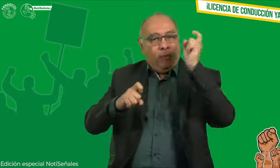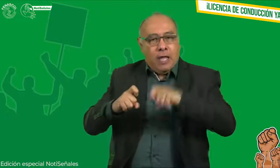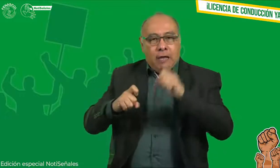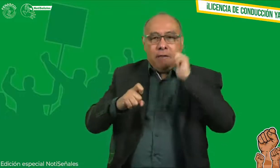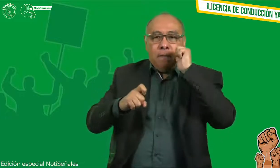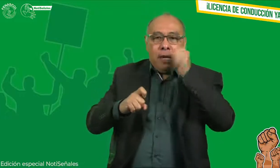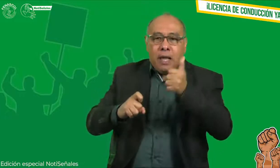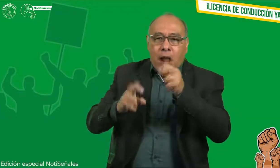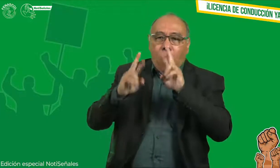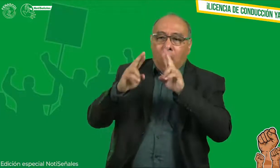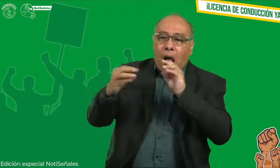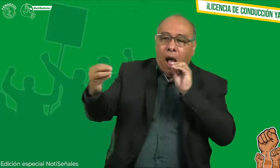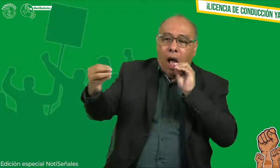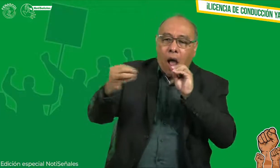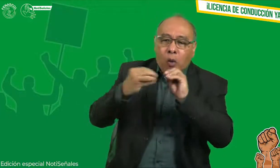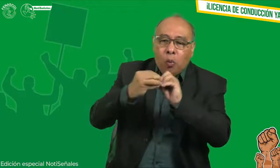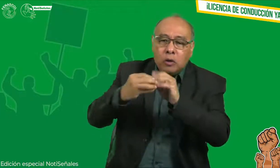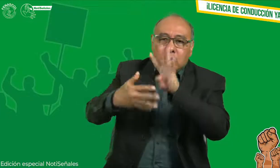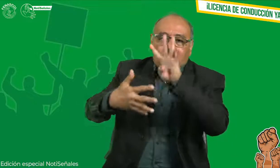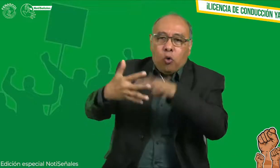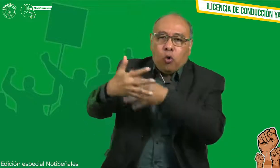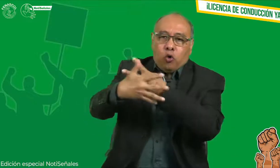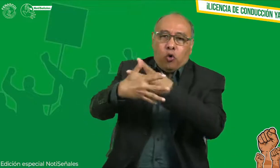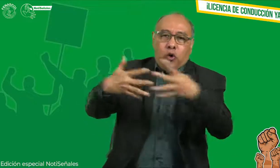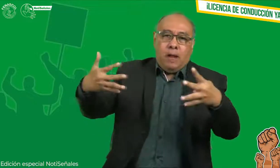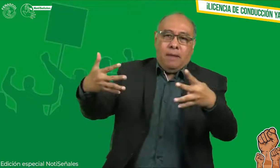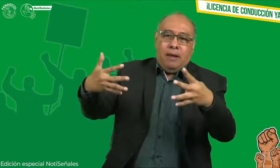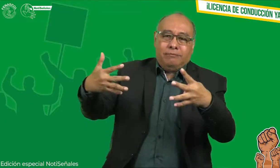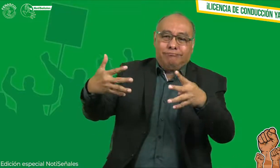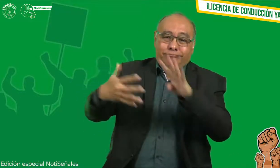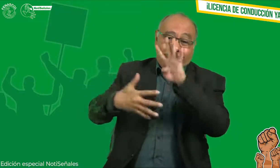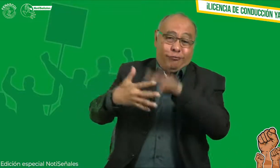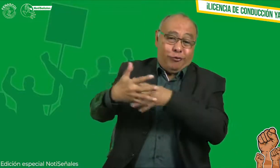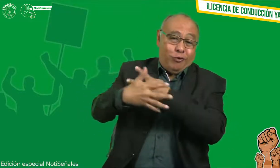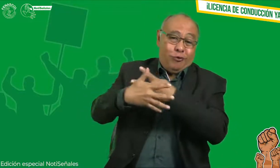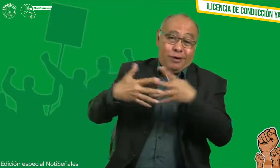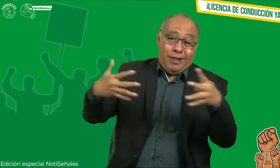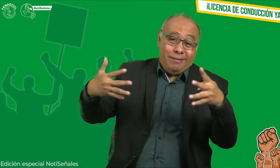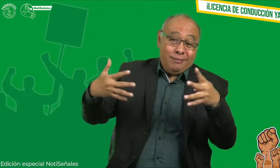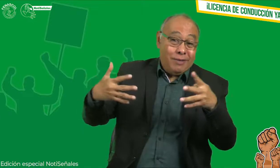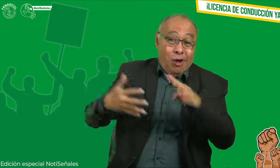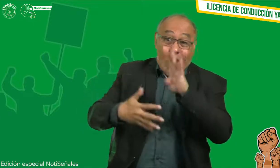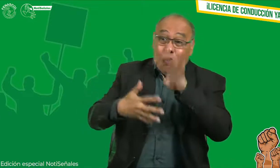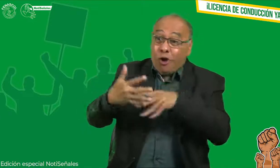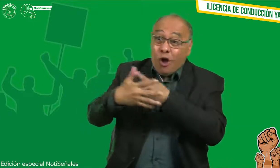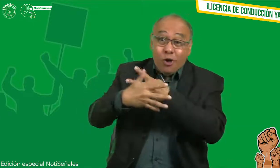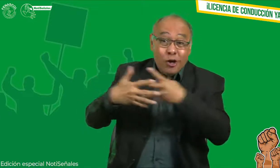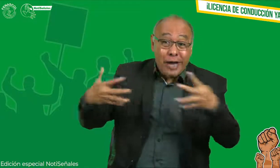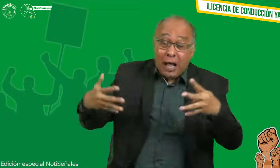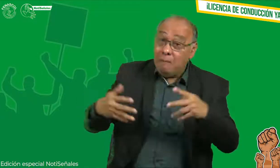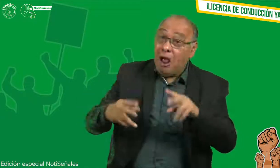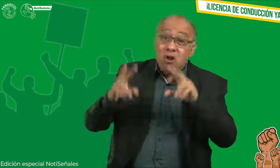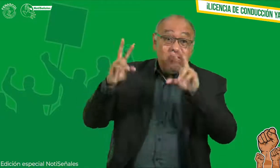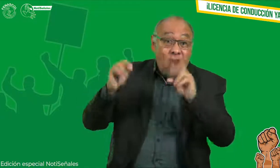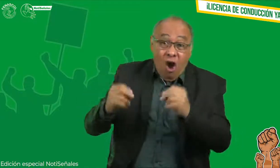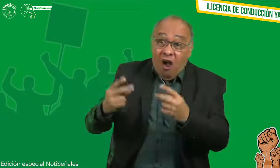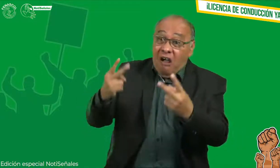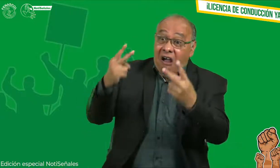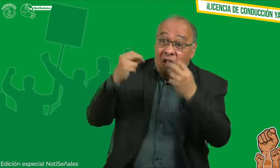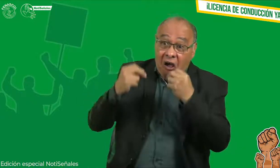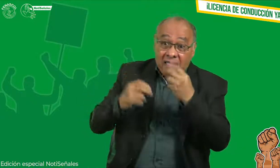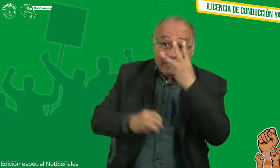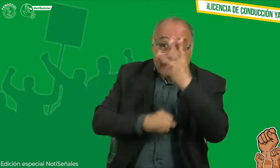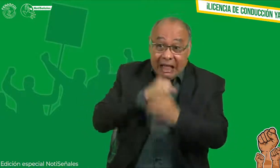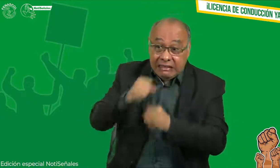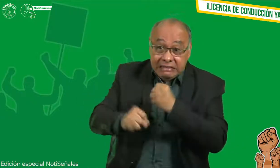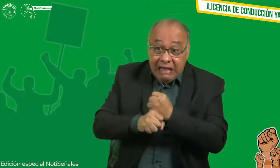de Transporte. Y viene esa reflexión. Ese plantón de mañana también